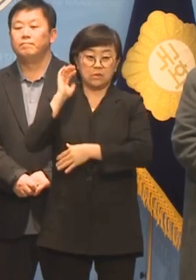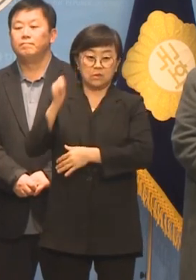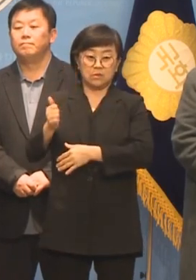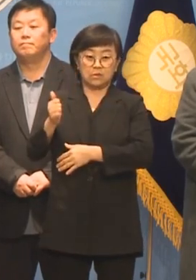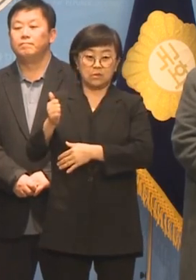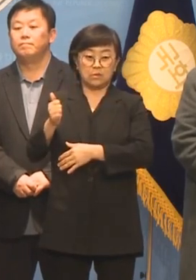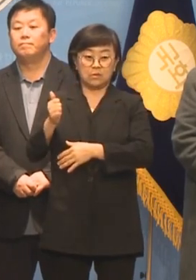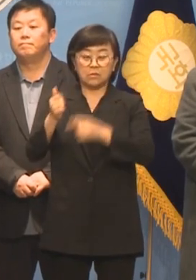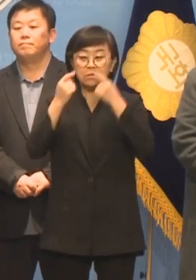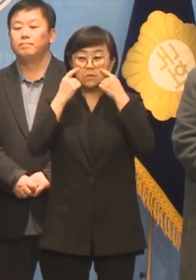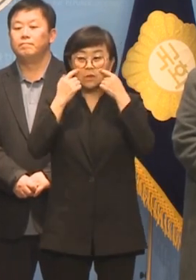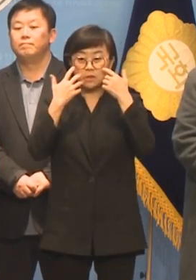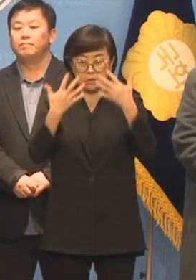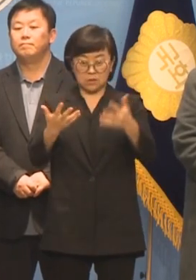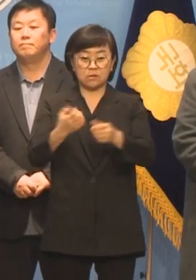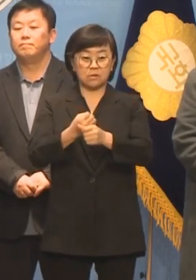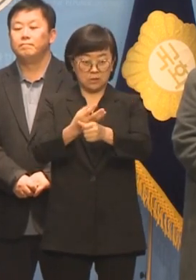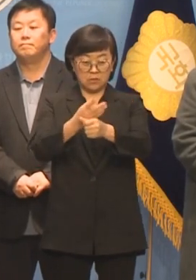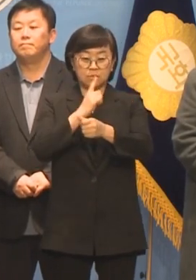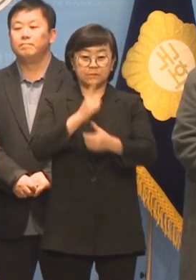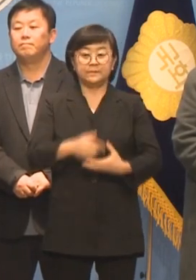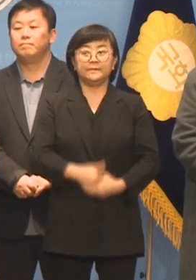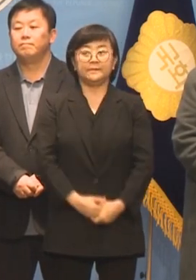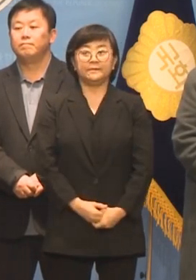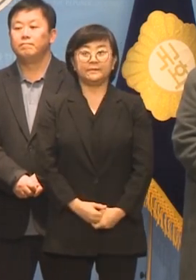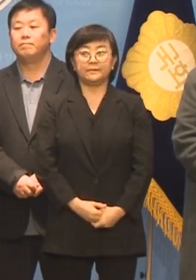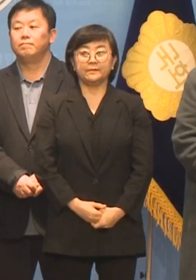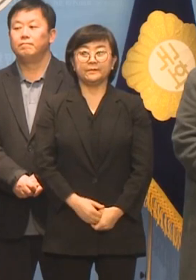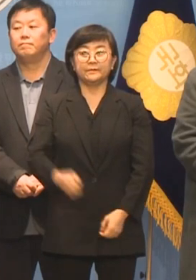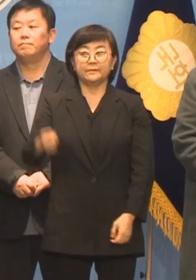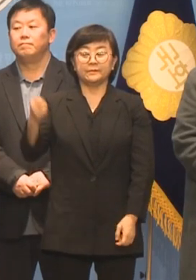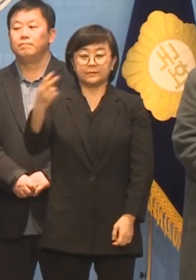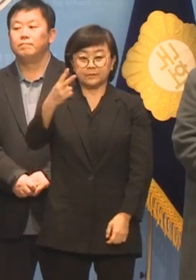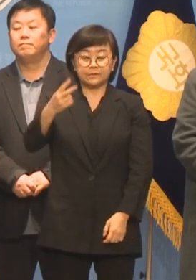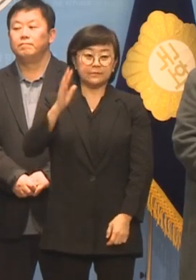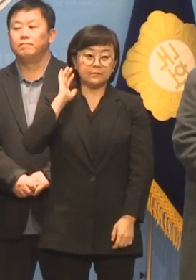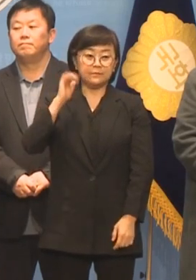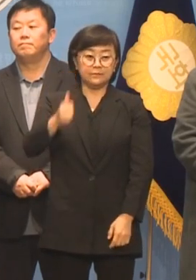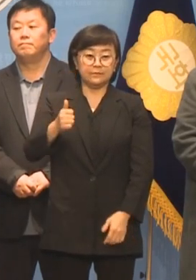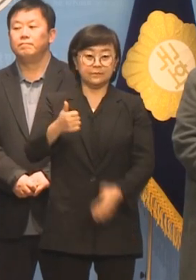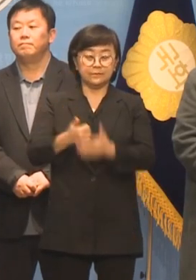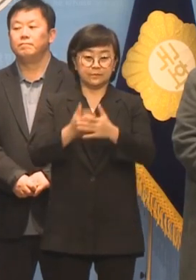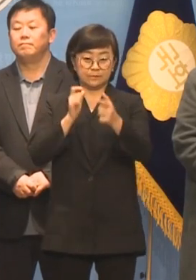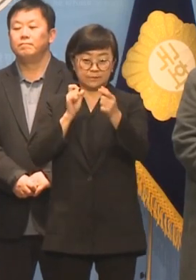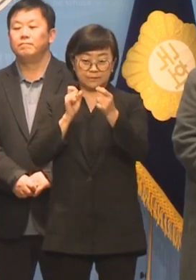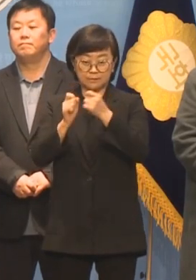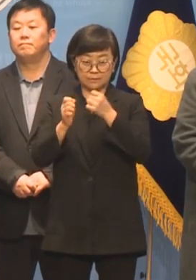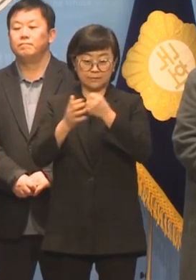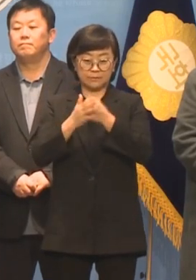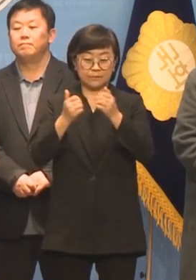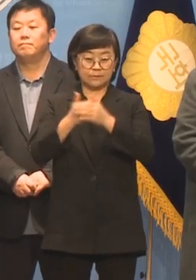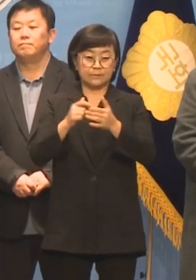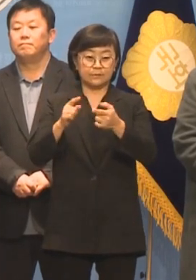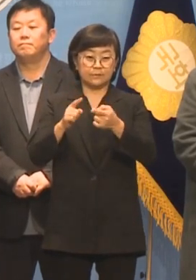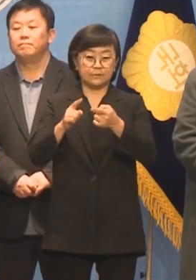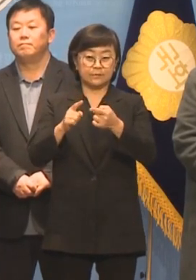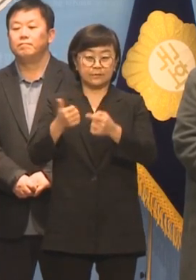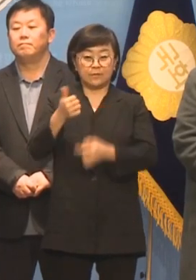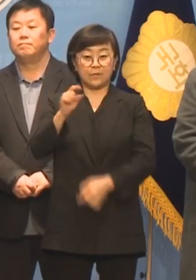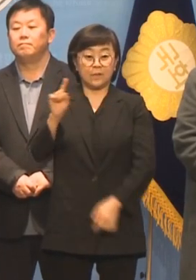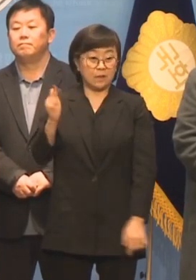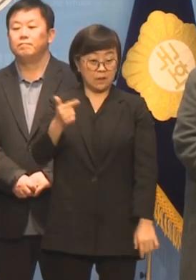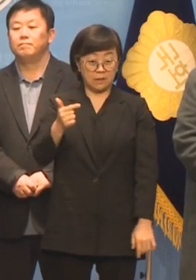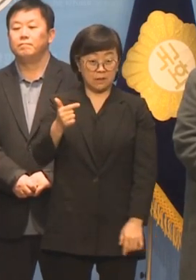대통령의 분명한 메시지를 확인했습니다. 심지어 대통령은 최측근 신복으로 불리는